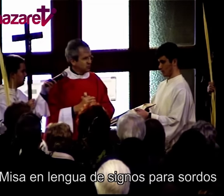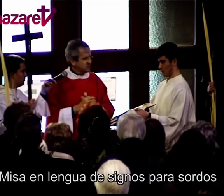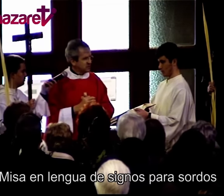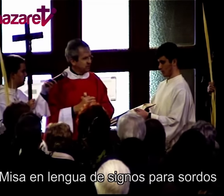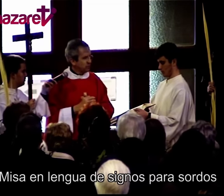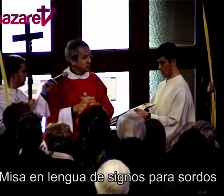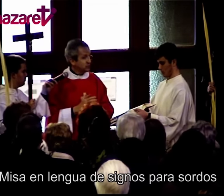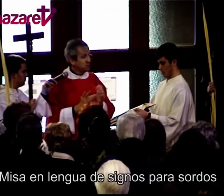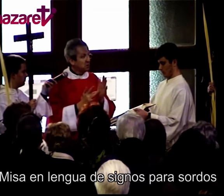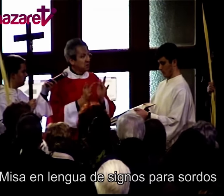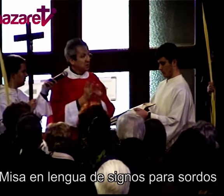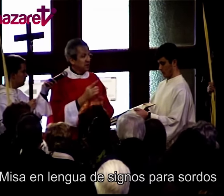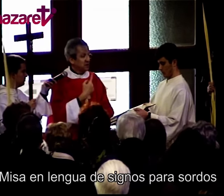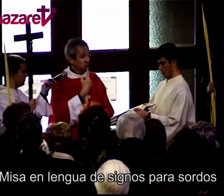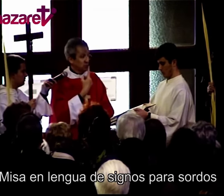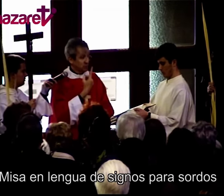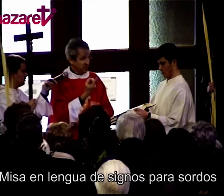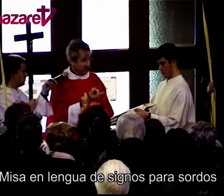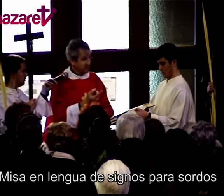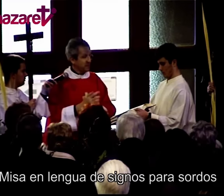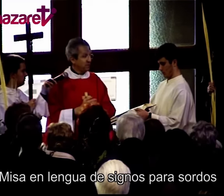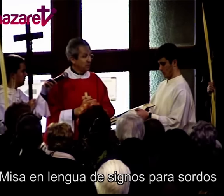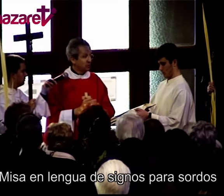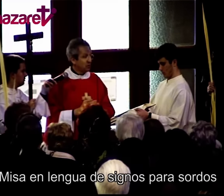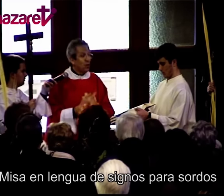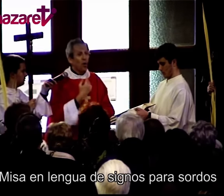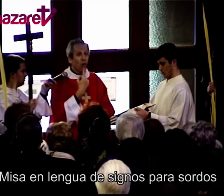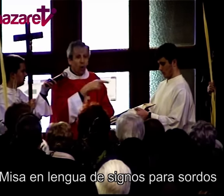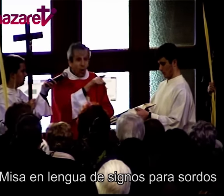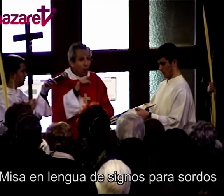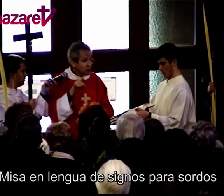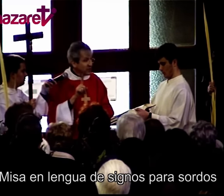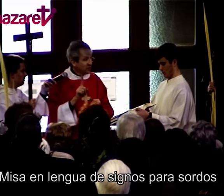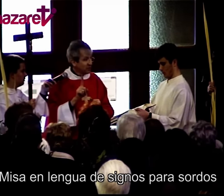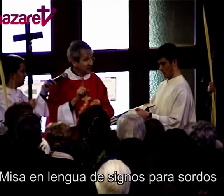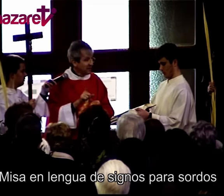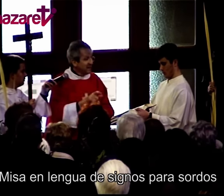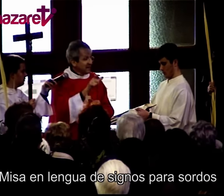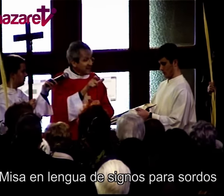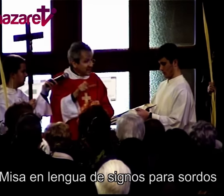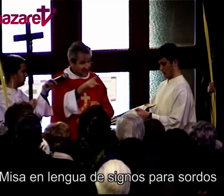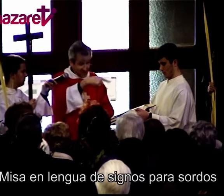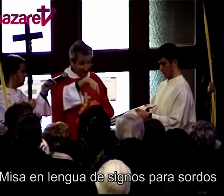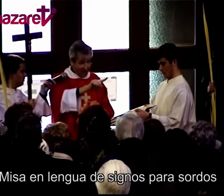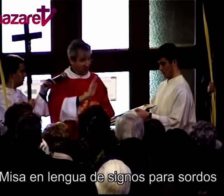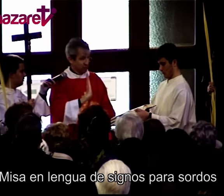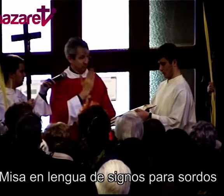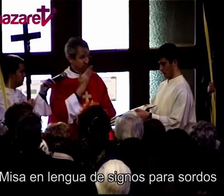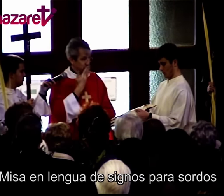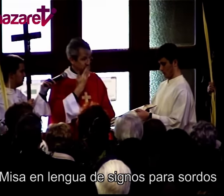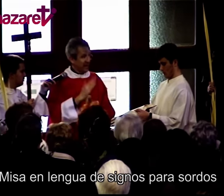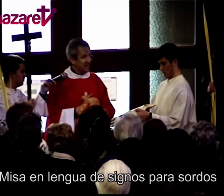reprende a tus discípulos». Jesús les replicó: «Os digo que si